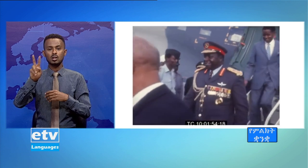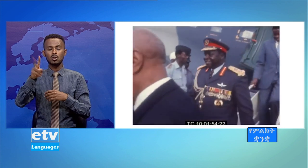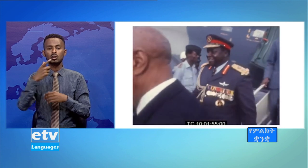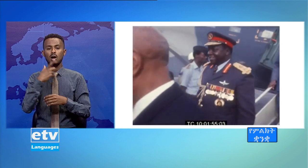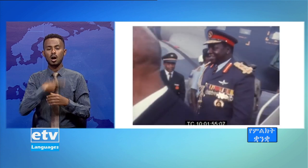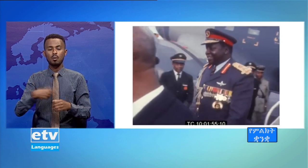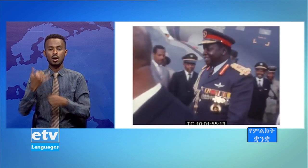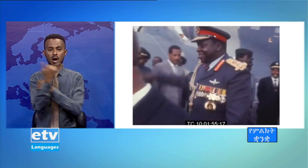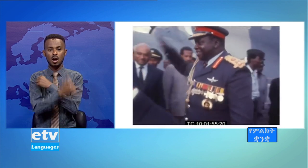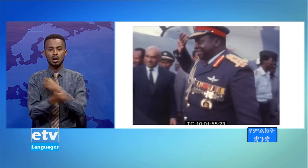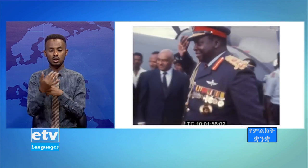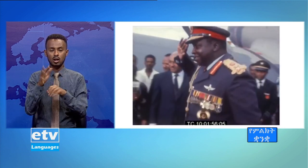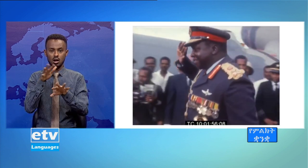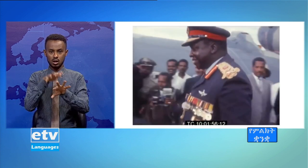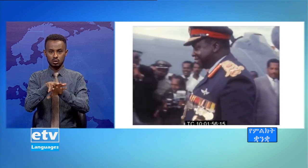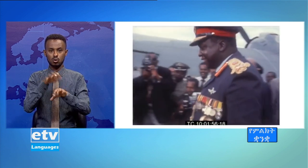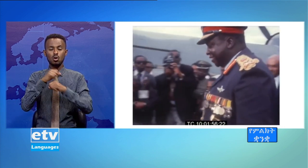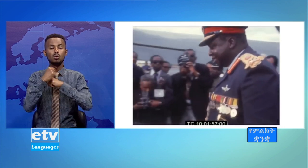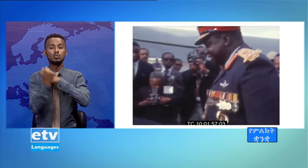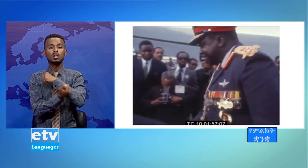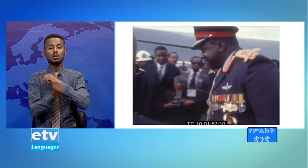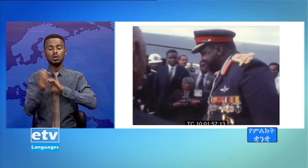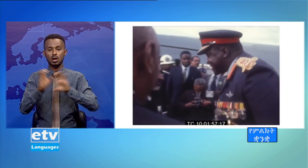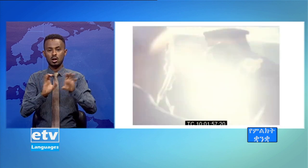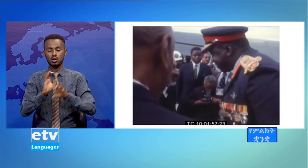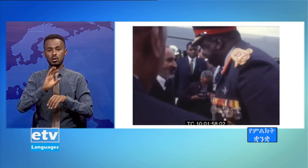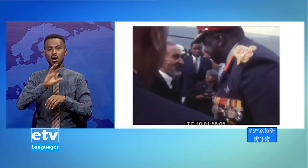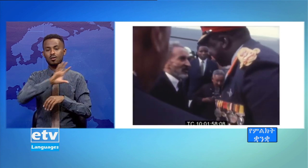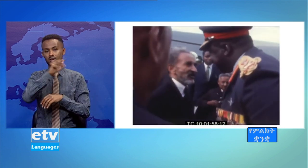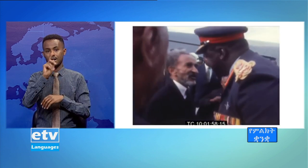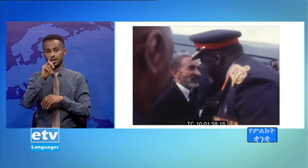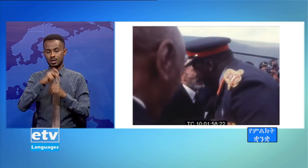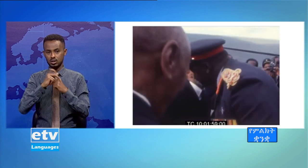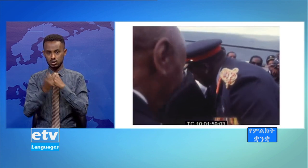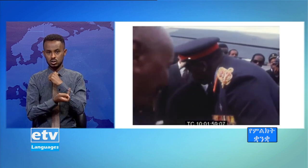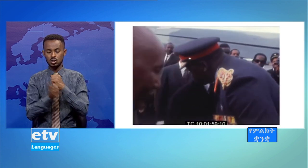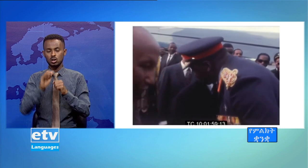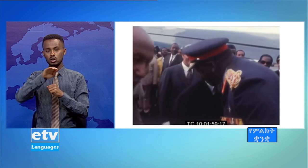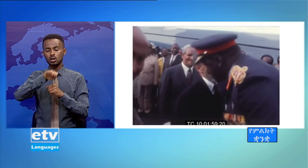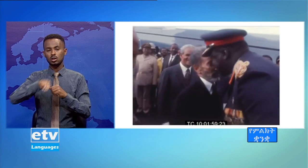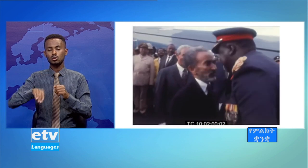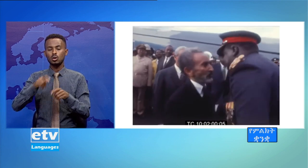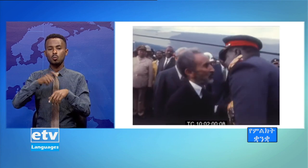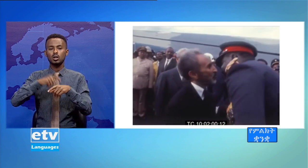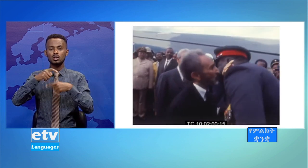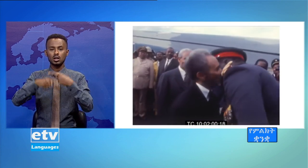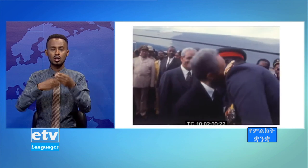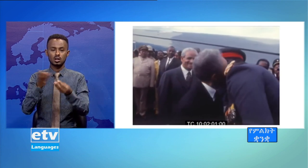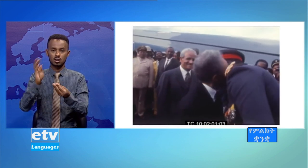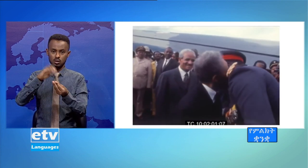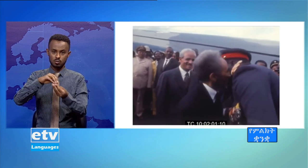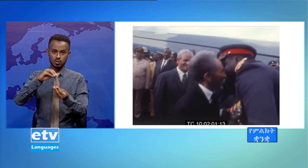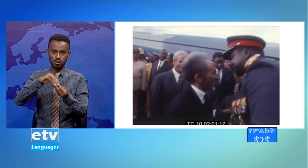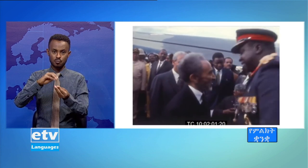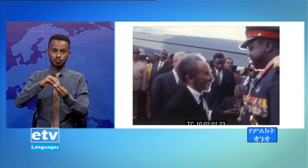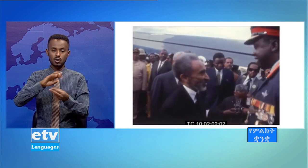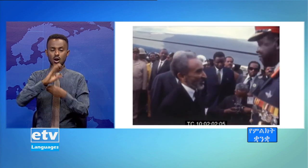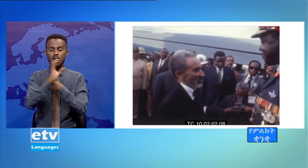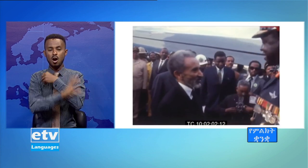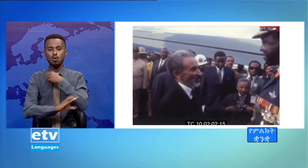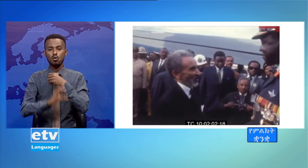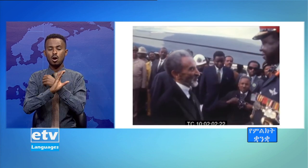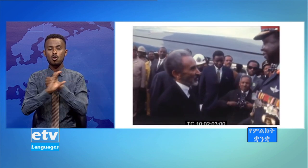አባል ሀገራትን አካቶ ምስረታውን ያደረገው የአፍሪካ አንድነት ድርጅት የተቀሩትን በጊዜ ሂደት እየጨመረ አህጉራዊ